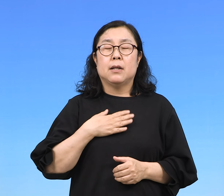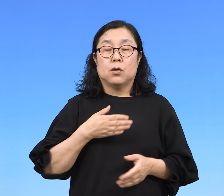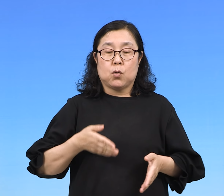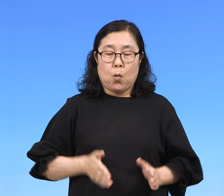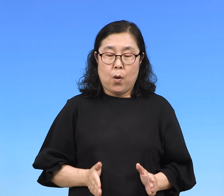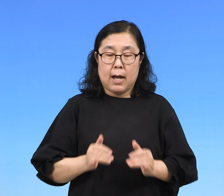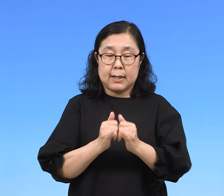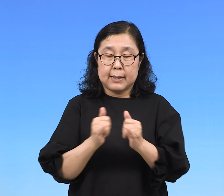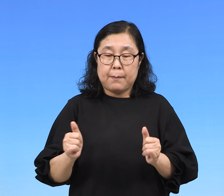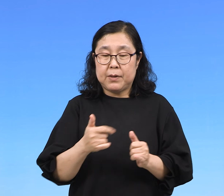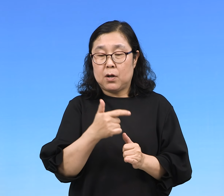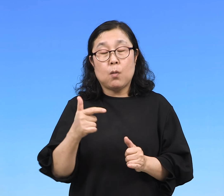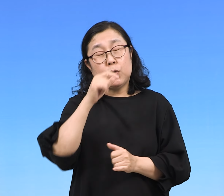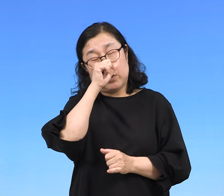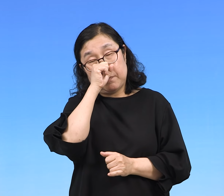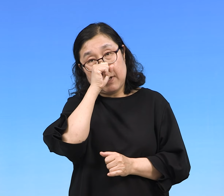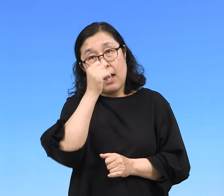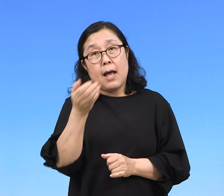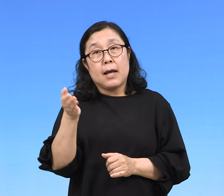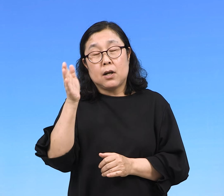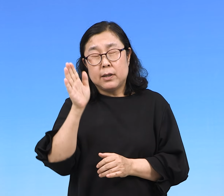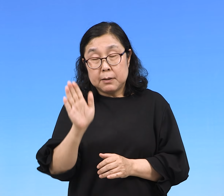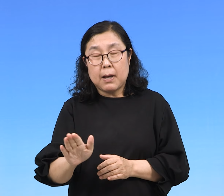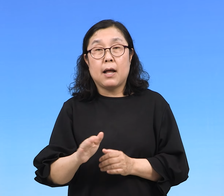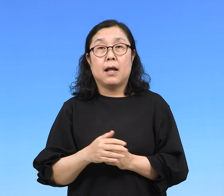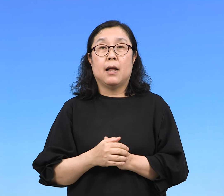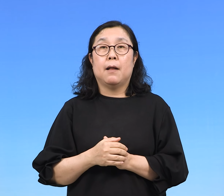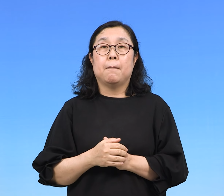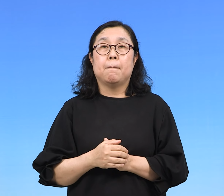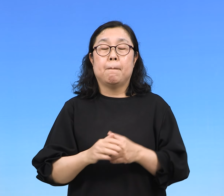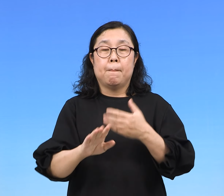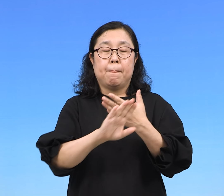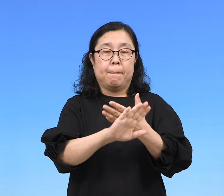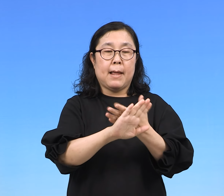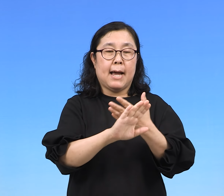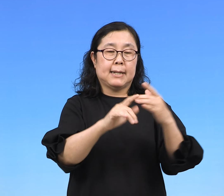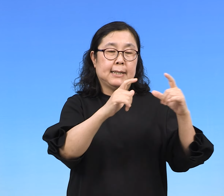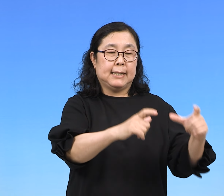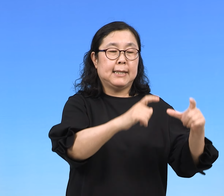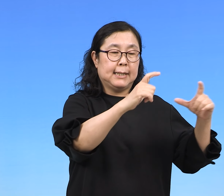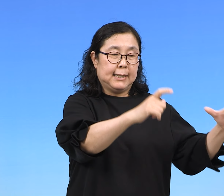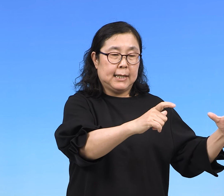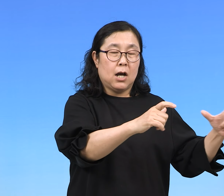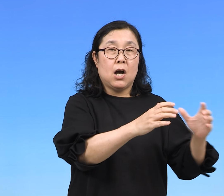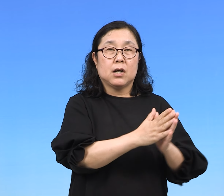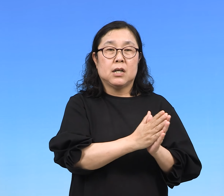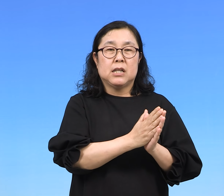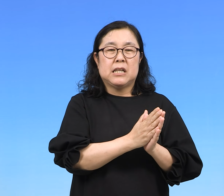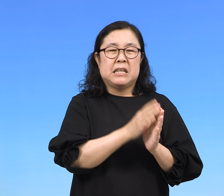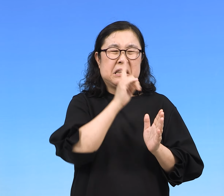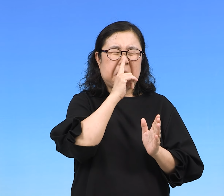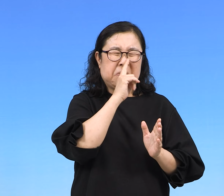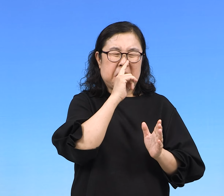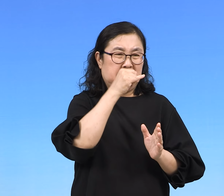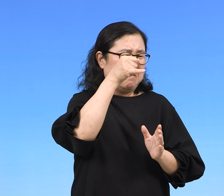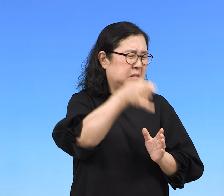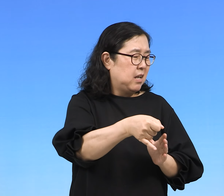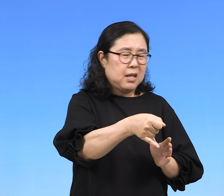고향 사람들이 난 되게 좋거든요, 경상도가. 그러나 이게 타 지역을 폄하하는 것으로 가면 안 된다는